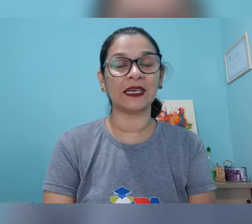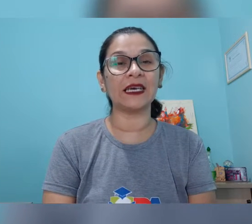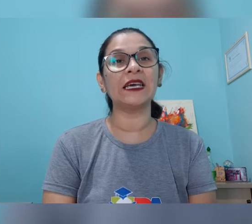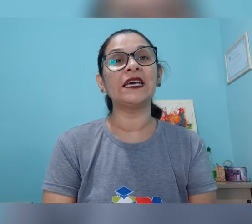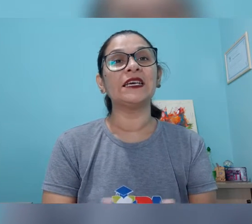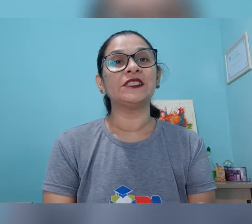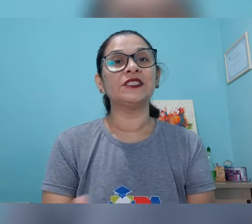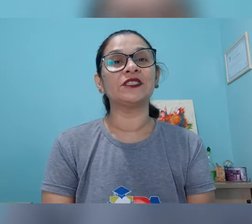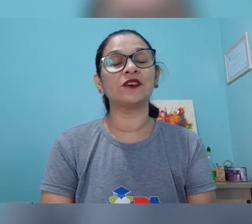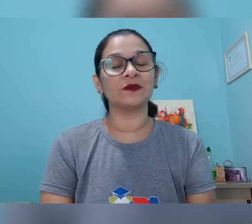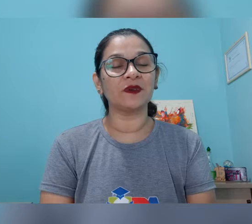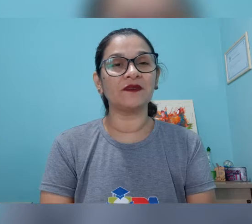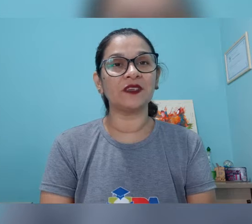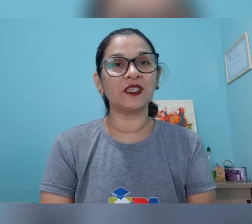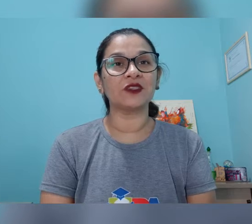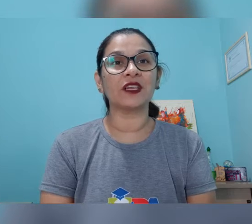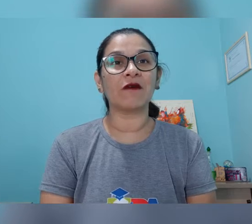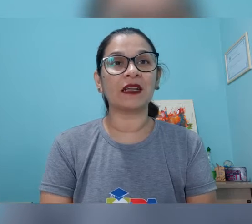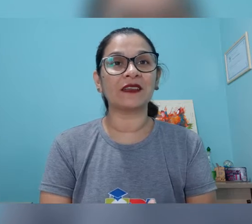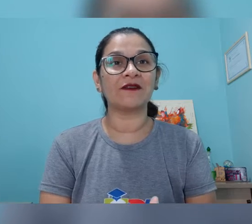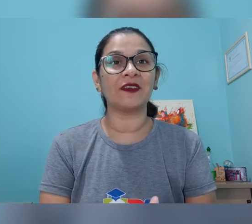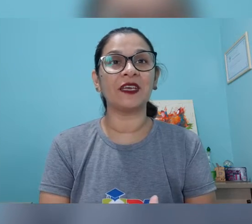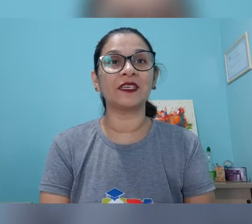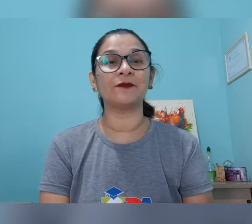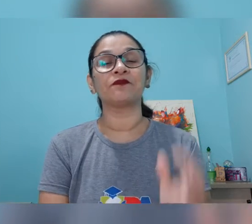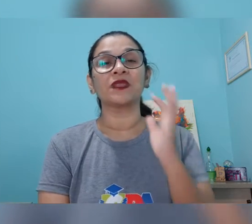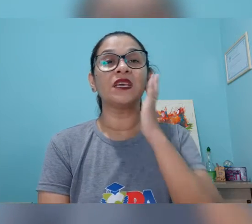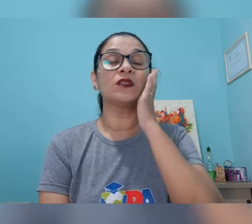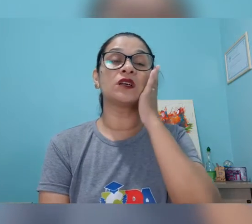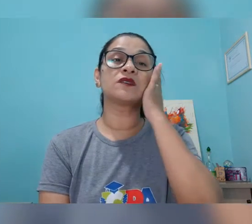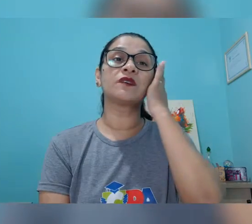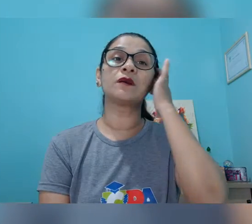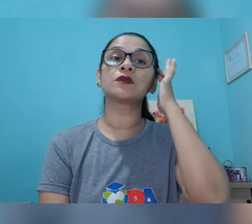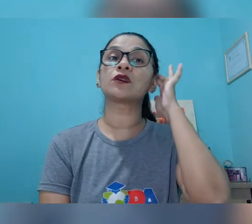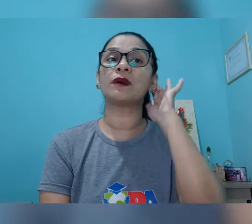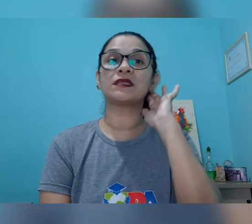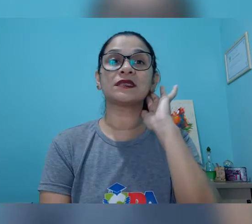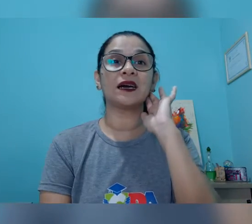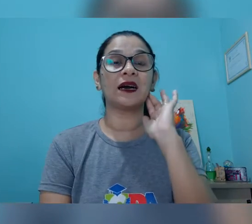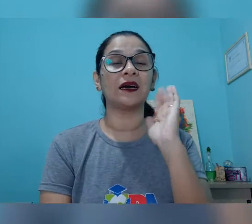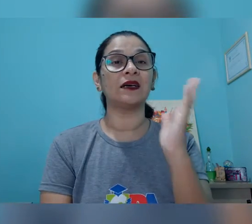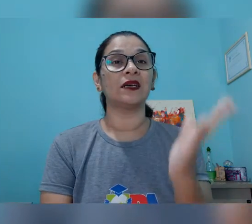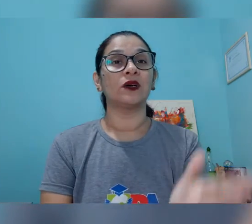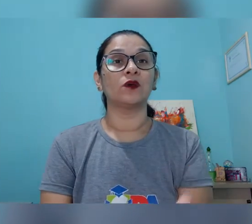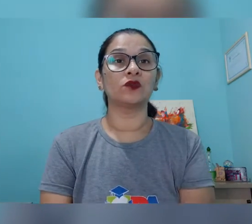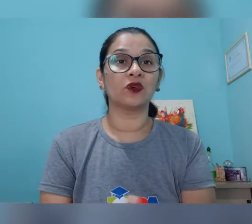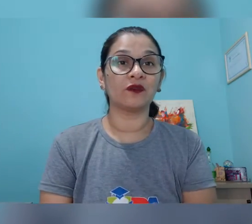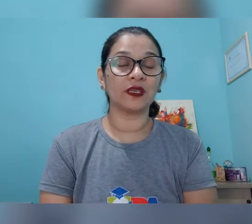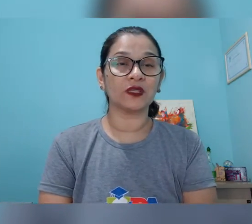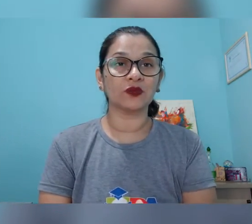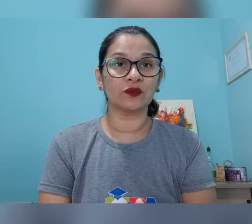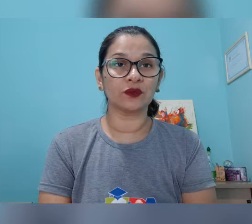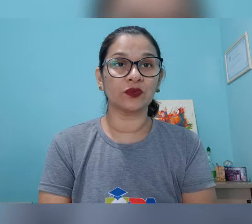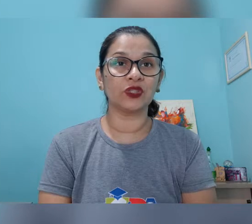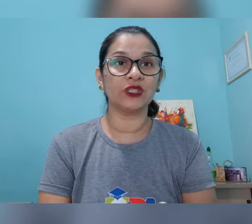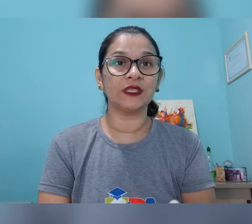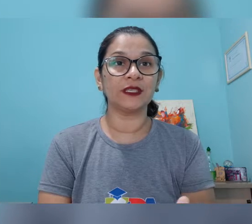né? De 2020, hoje é quarta-feira, e nós vamos começar um novo assunto